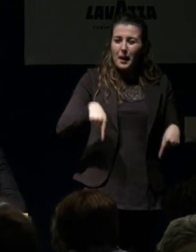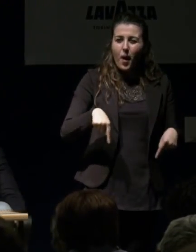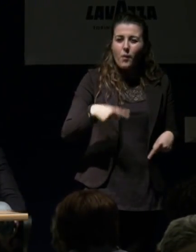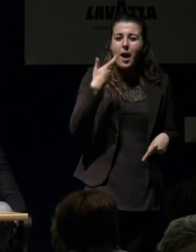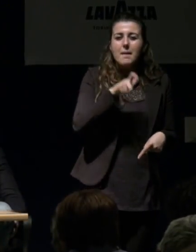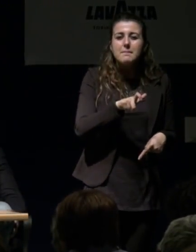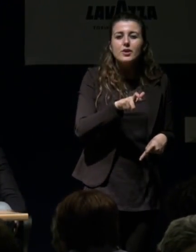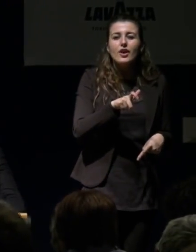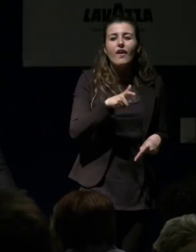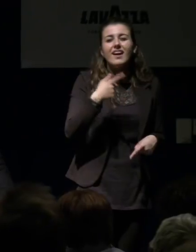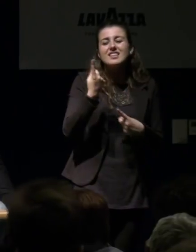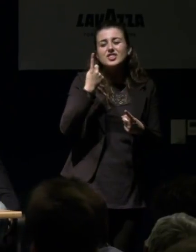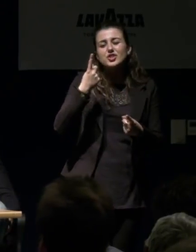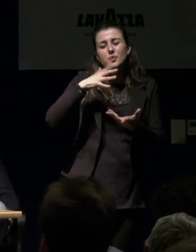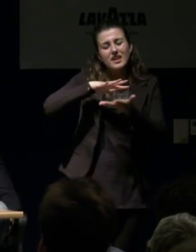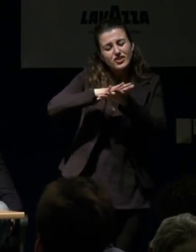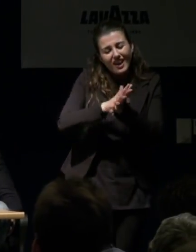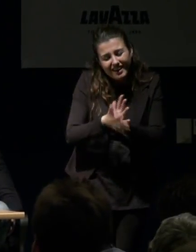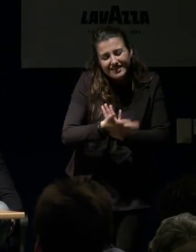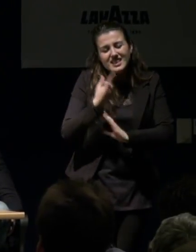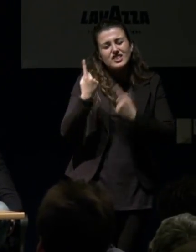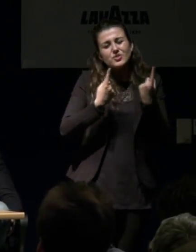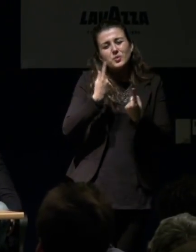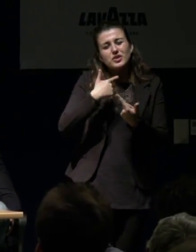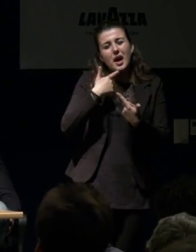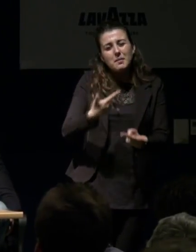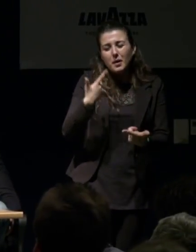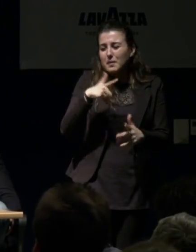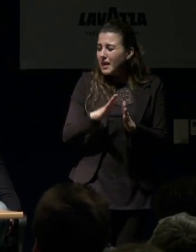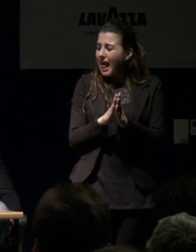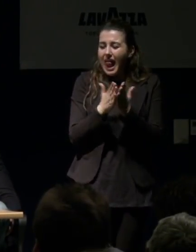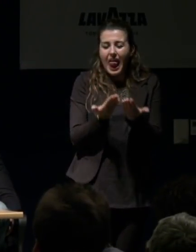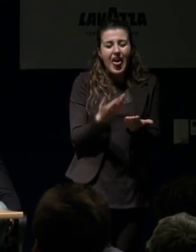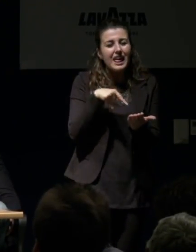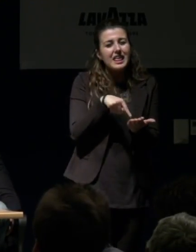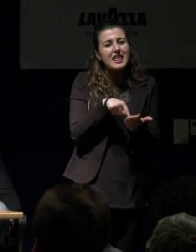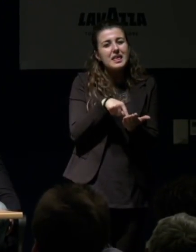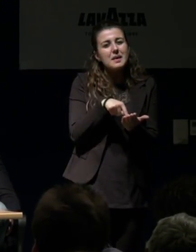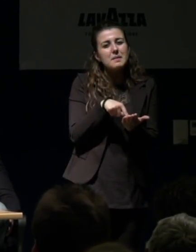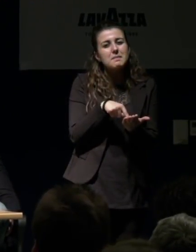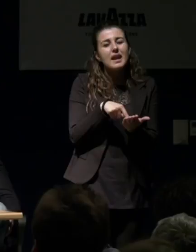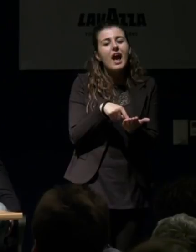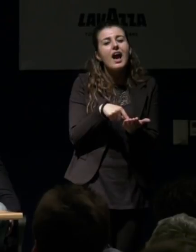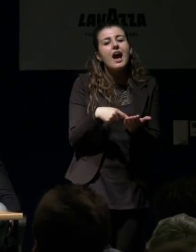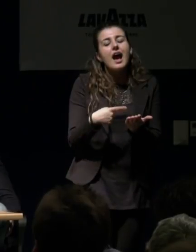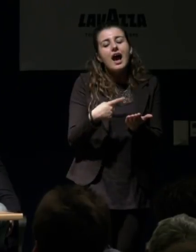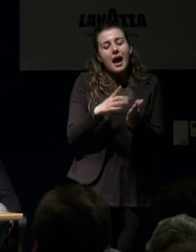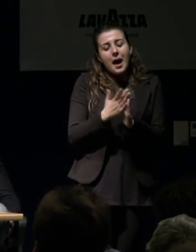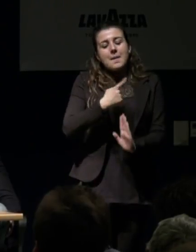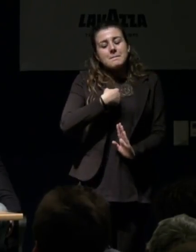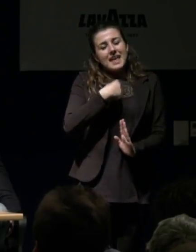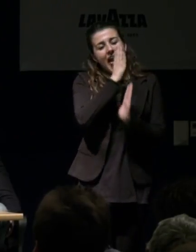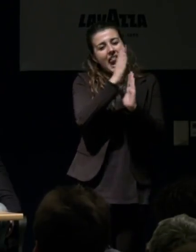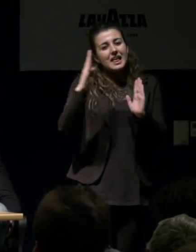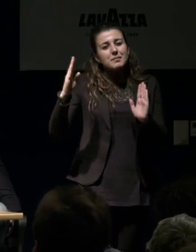tra le mani dalle macerie avere pensato questo è il primo libro non autografato e non dedicato d'alessandro che sarà nella mia libreria